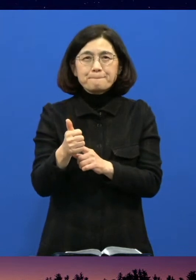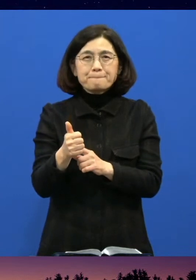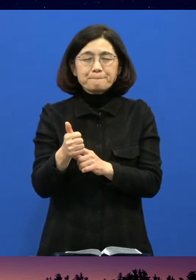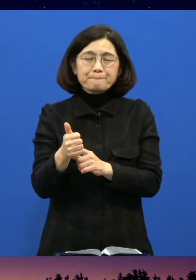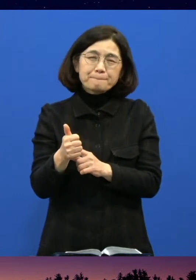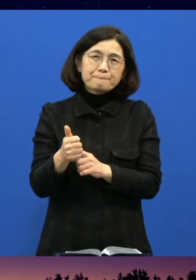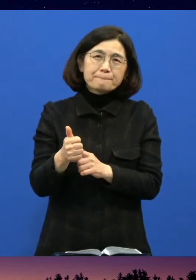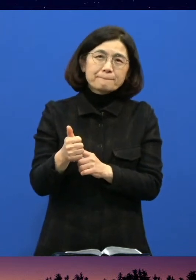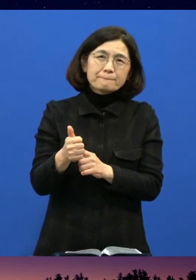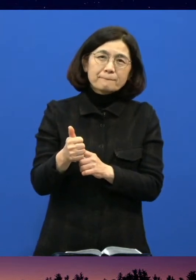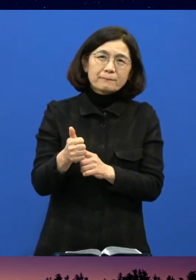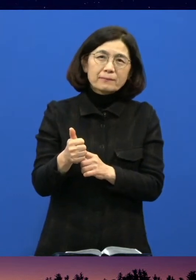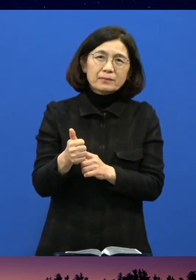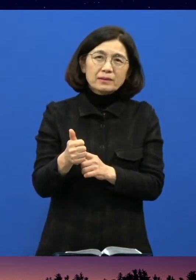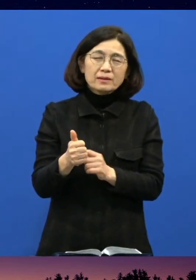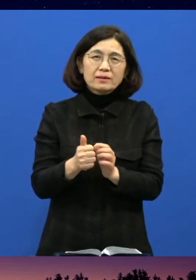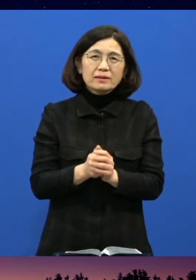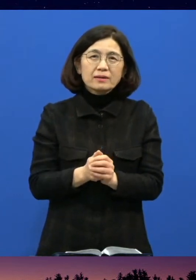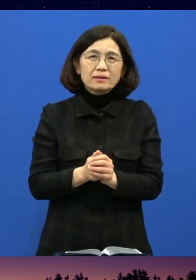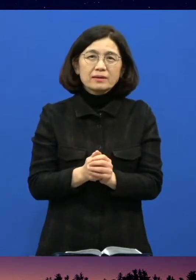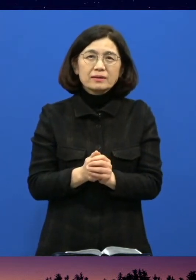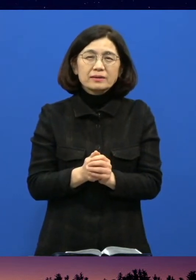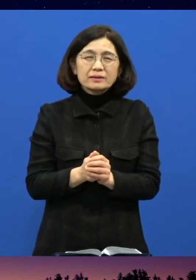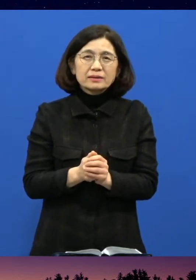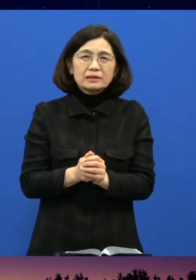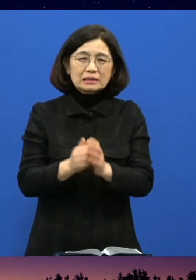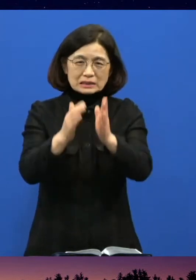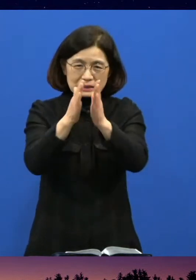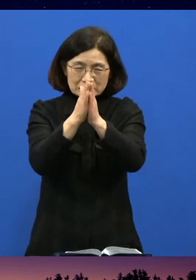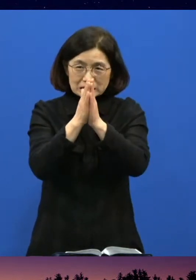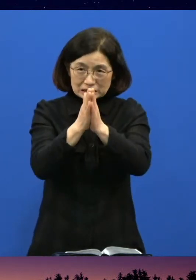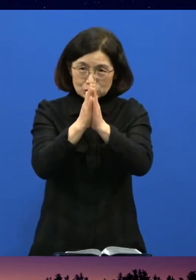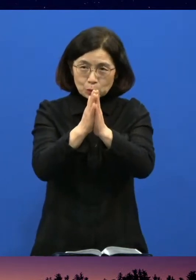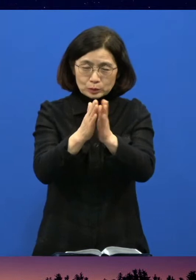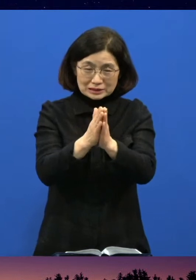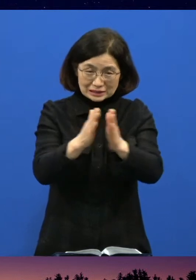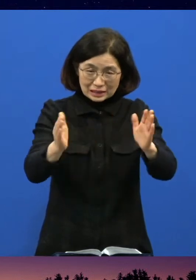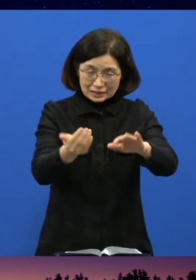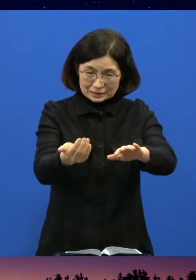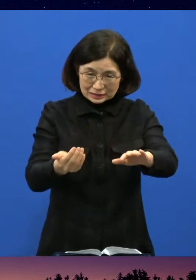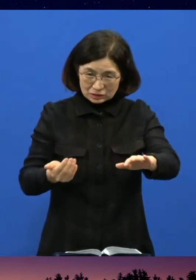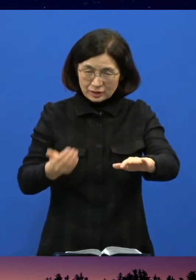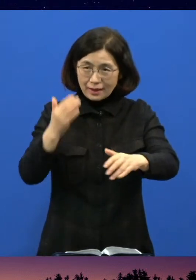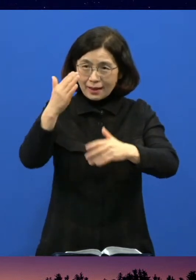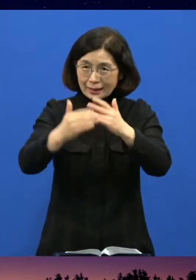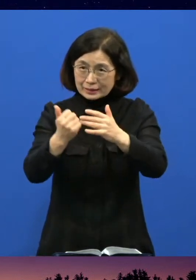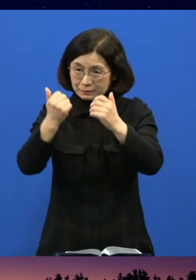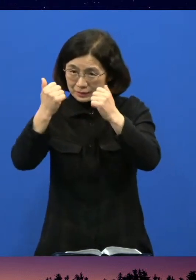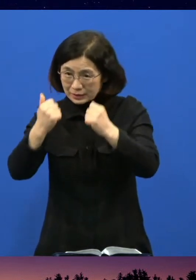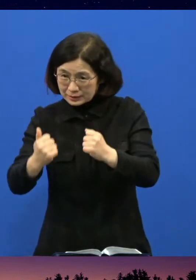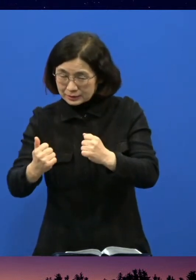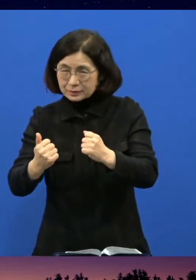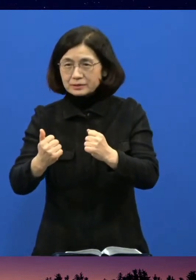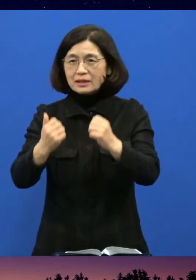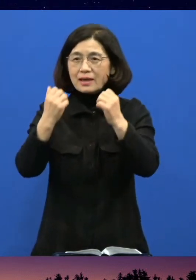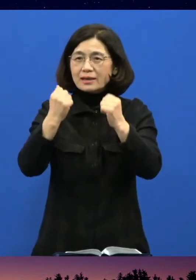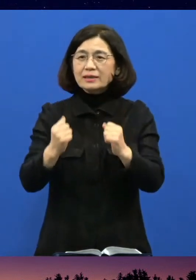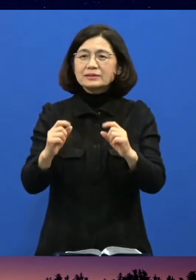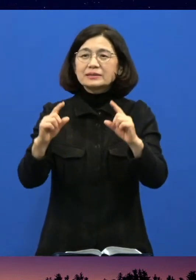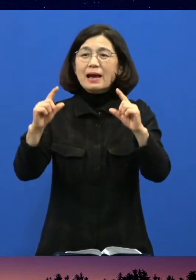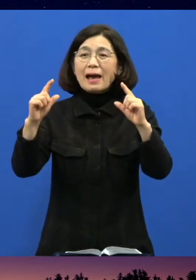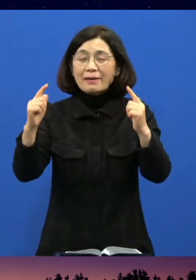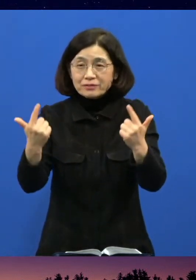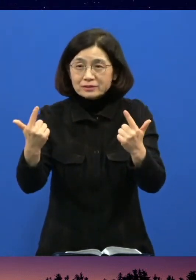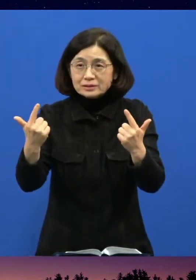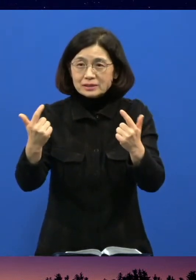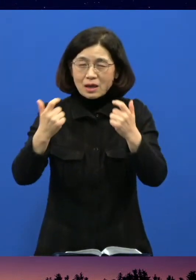그래서 여러분, 이 시작점에 하나님이 계시는가 안 계시는가에 따라 달라져요. 포기하지 않는 것이 믿음이라는 말의 뜻이 그거예요. 포기하지 않을